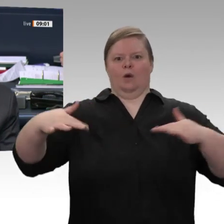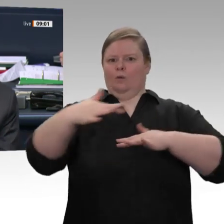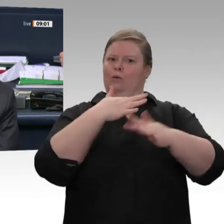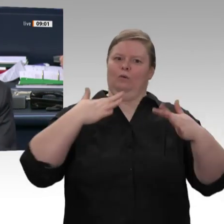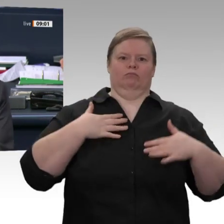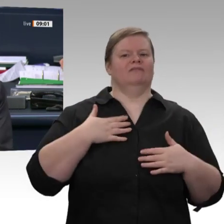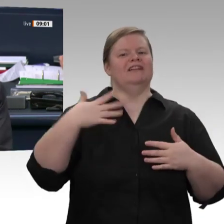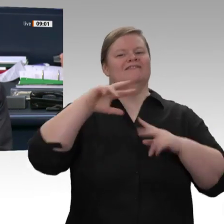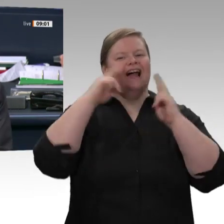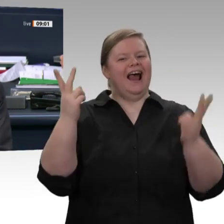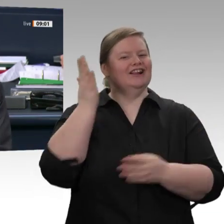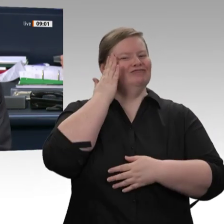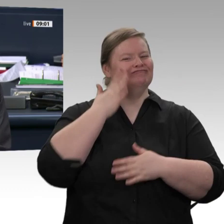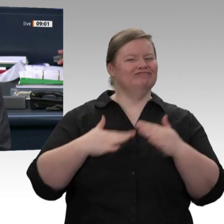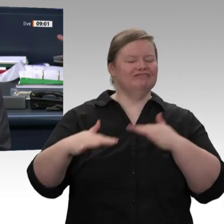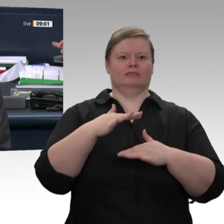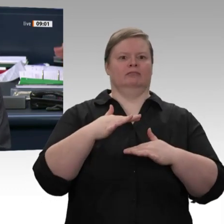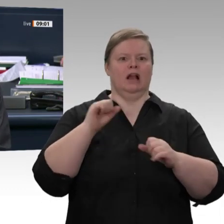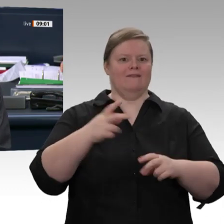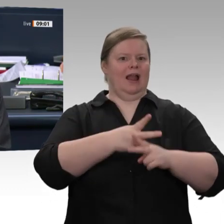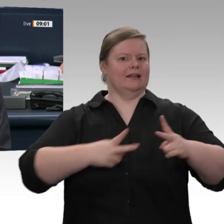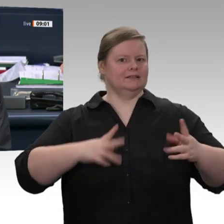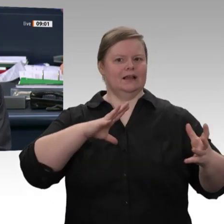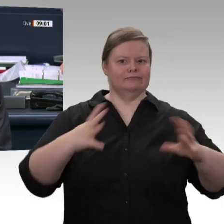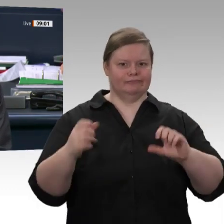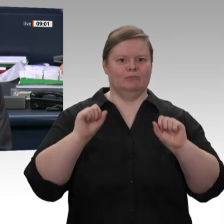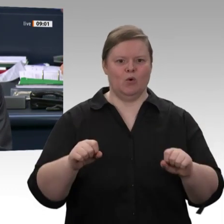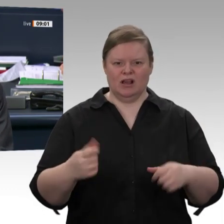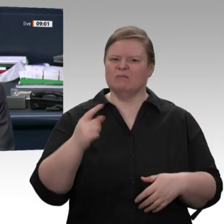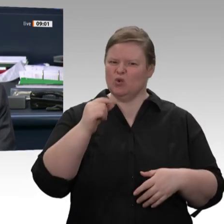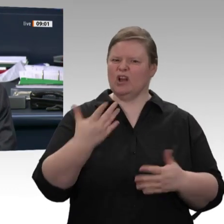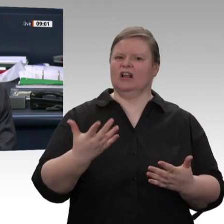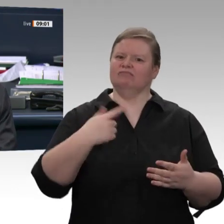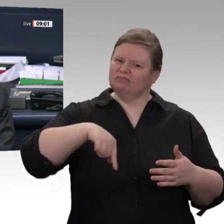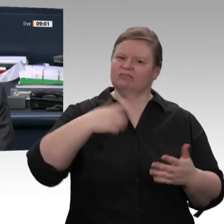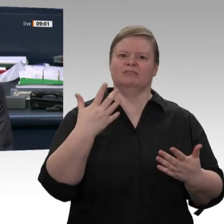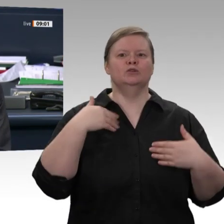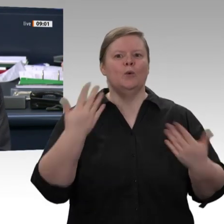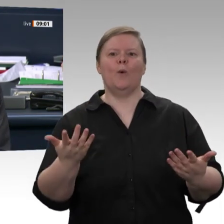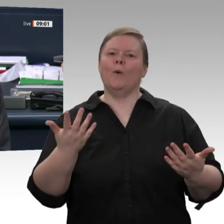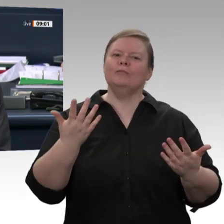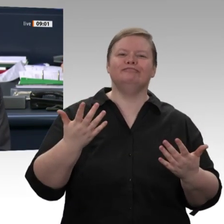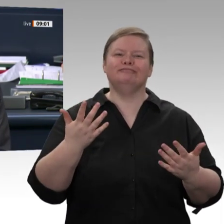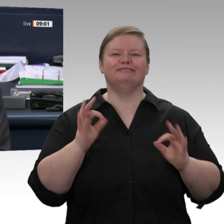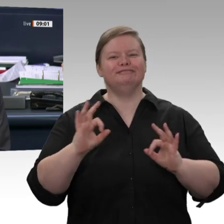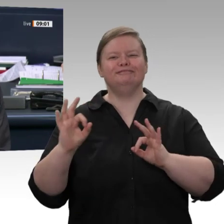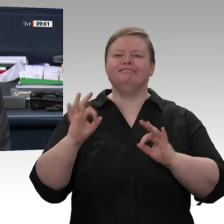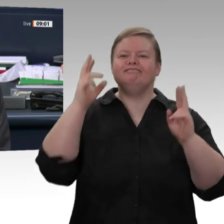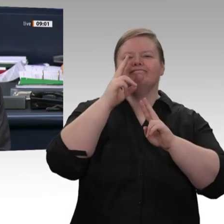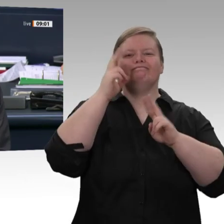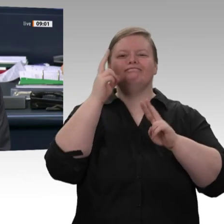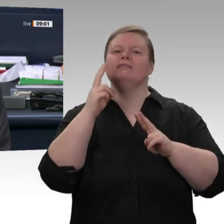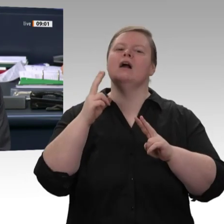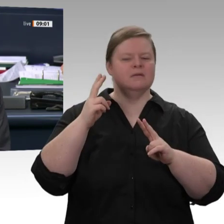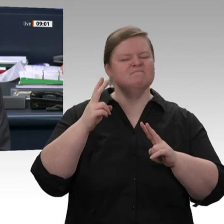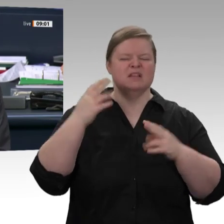ist das Entsetzen greifbar. Und es braucht gerade in dieser schnelllebigen Zeit Momente, um